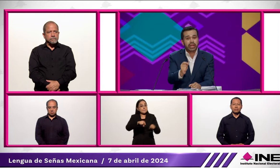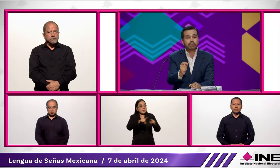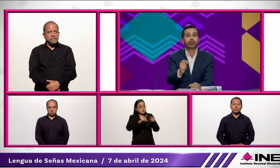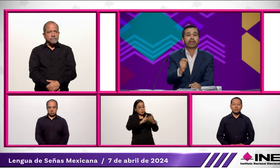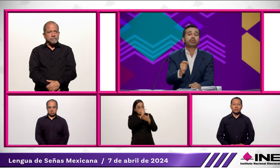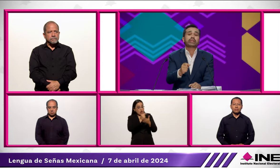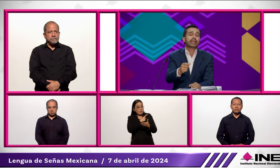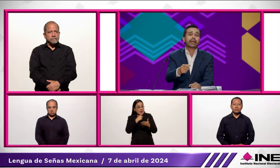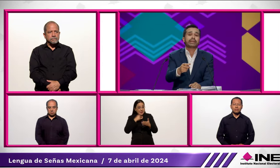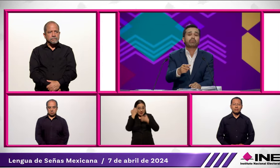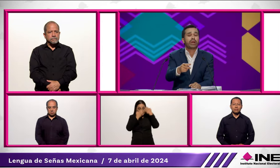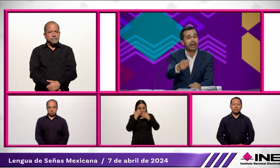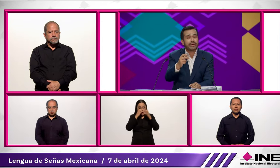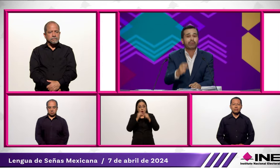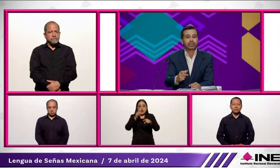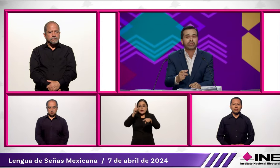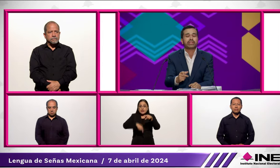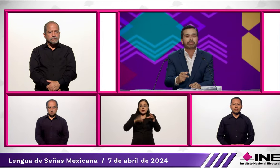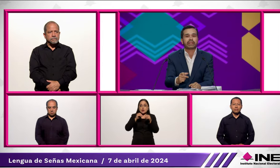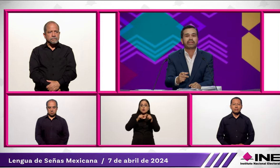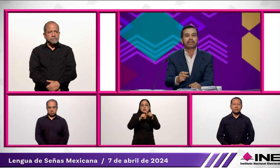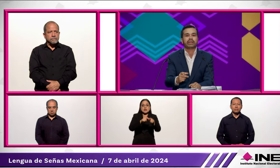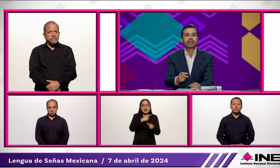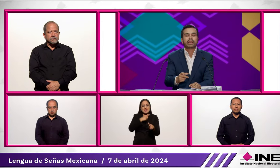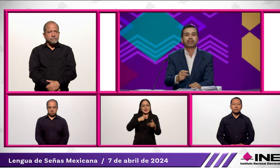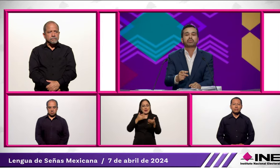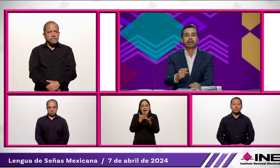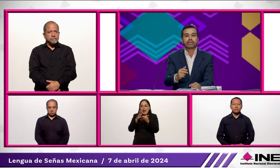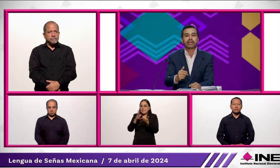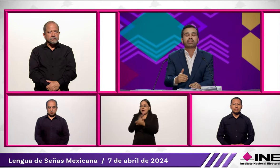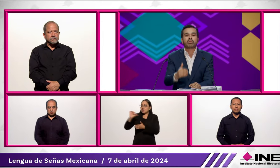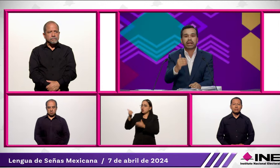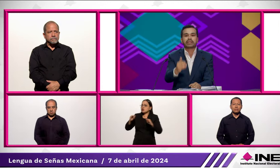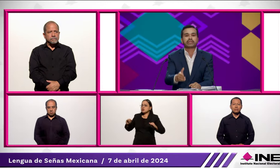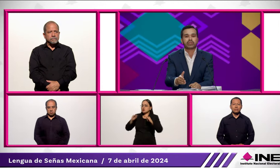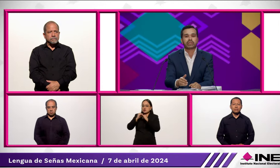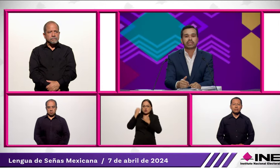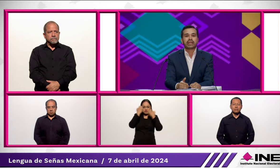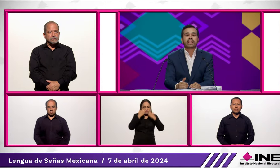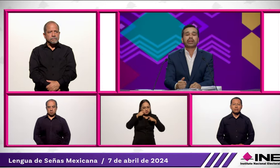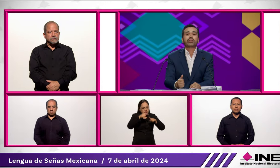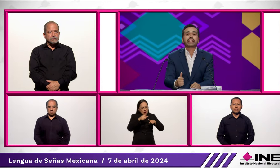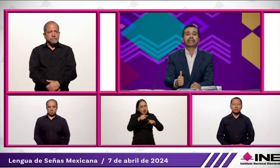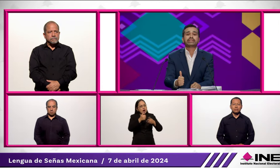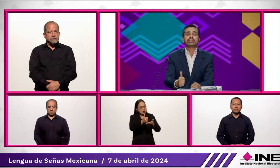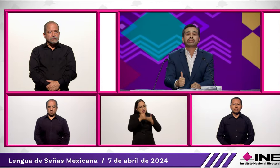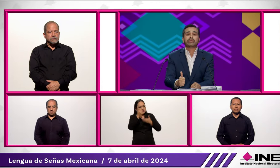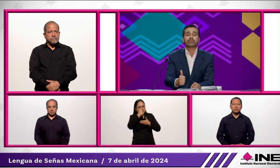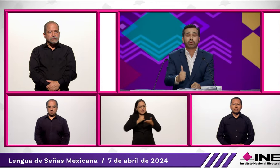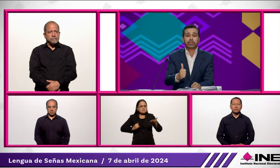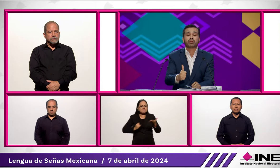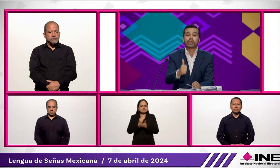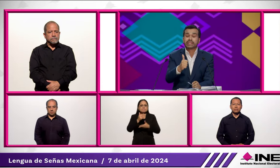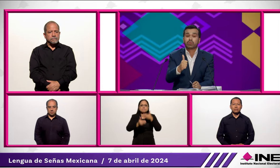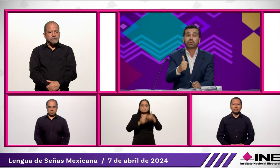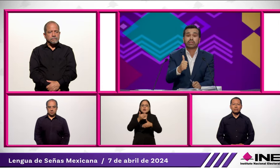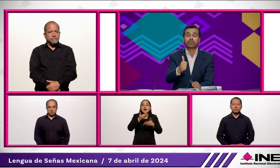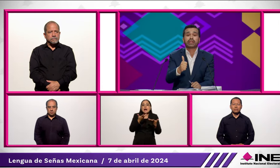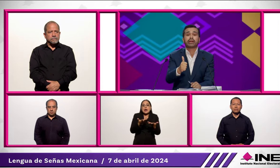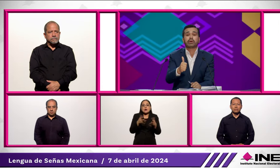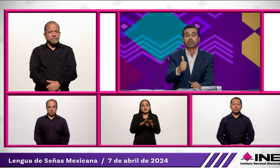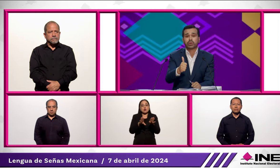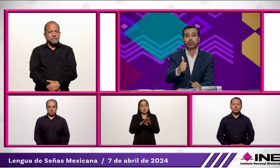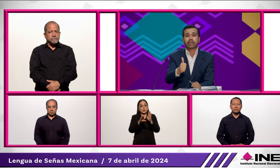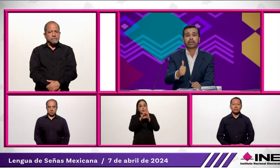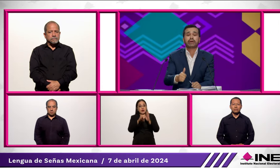programa social, por ejemplo, tendría que haber una evaluación independiente que nos permitiera tomar decisiones. Creo que instrumentos como el Instituto